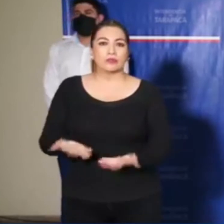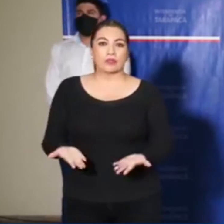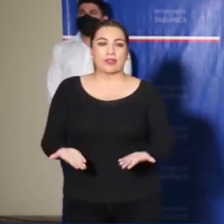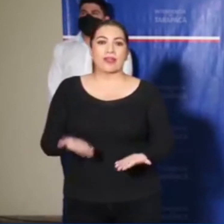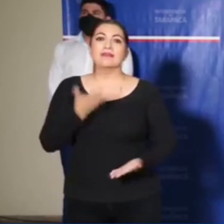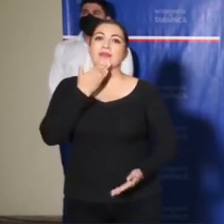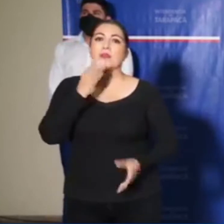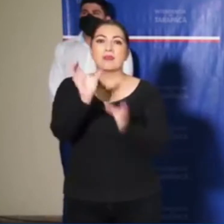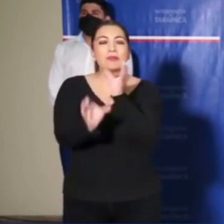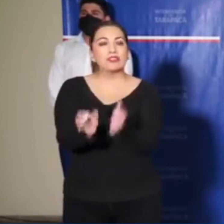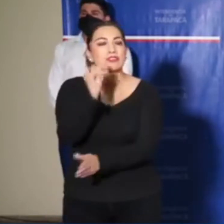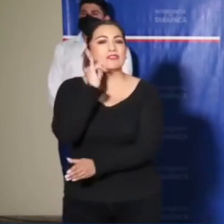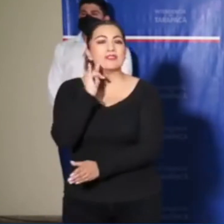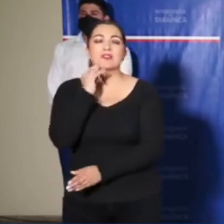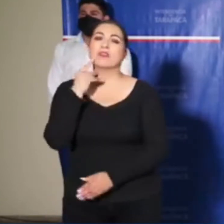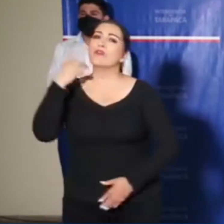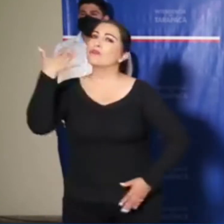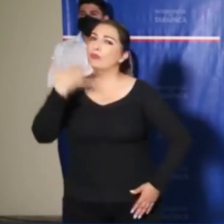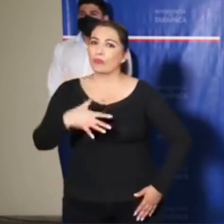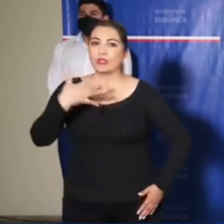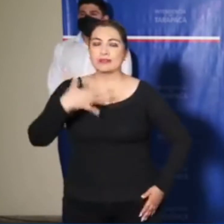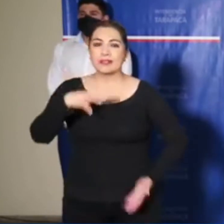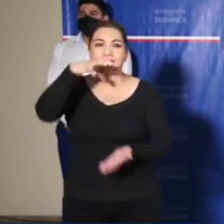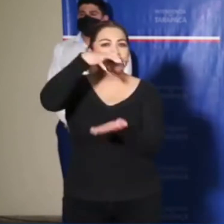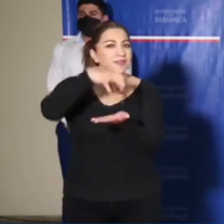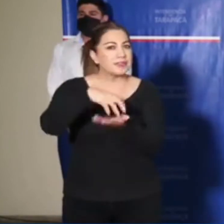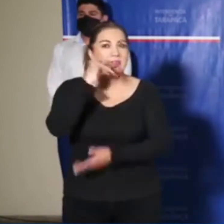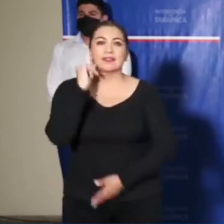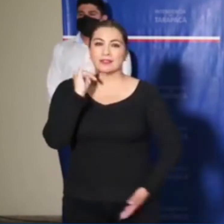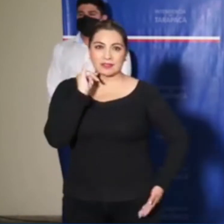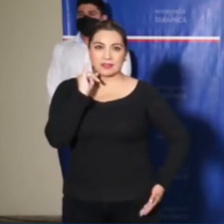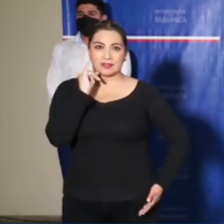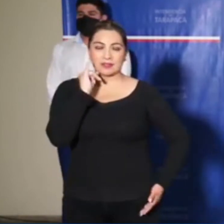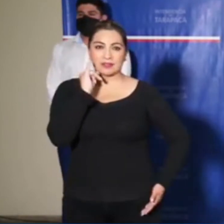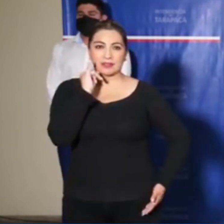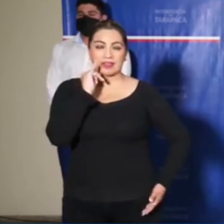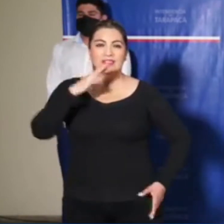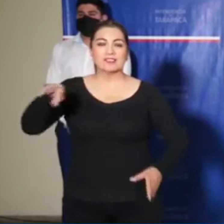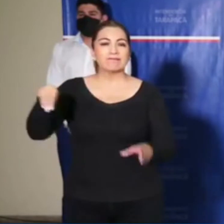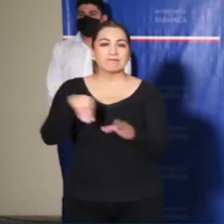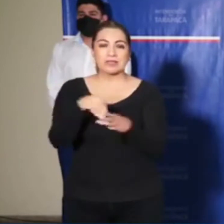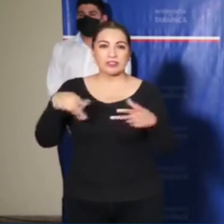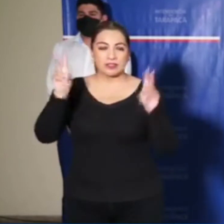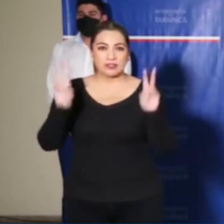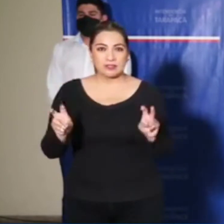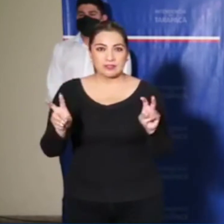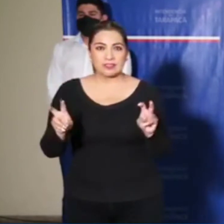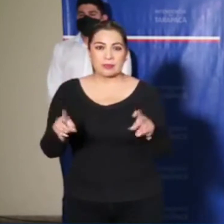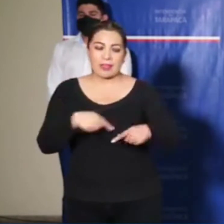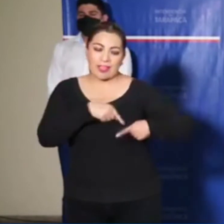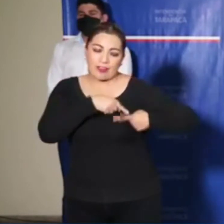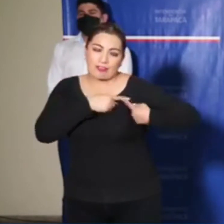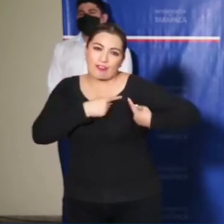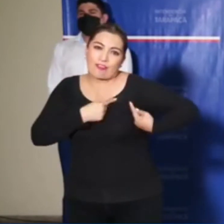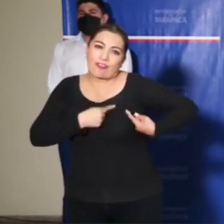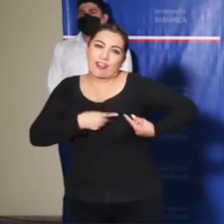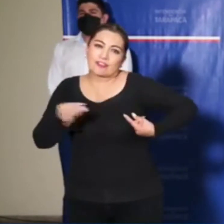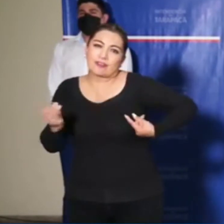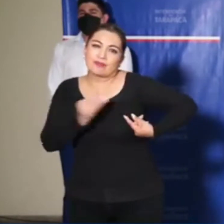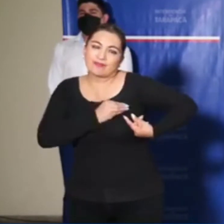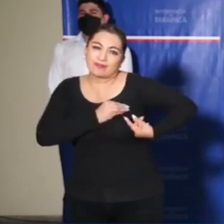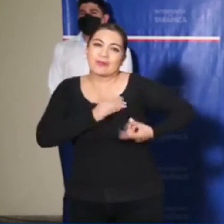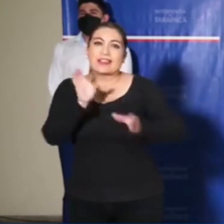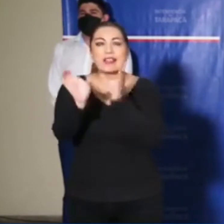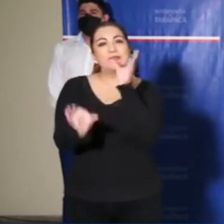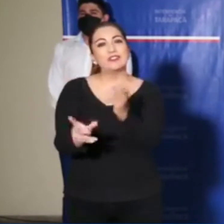muy importante, regional, y que está inserta en el corazón de todos los